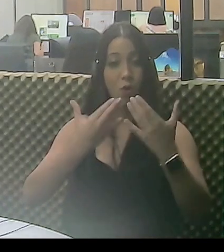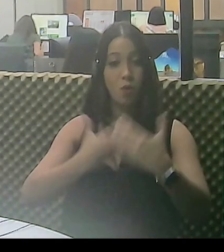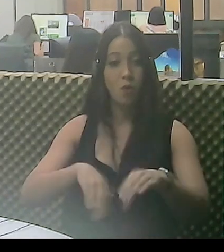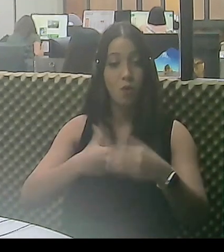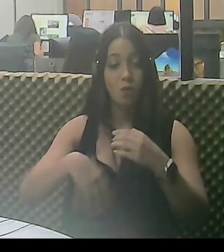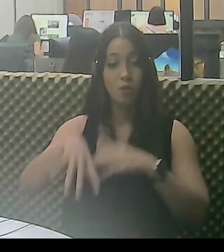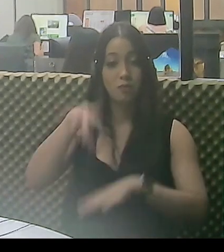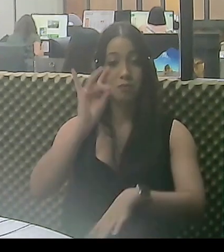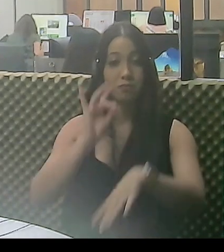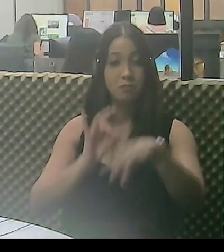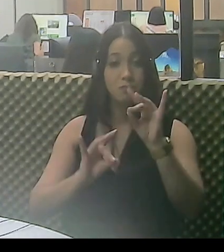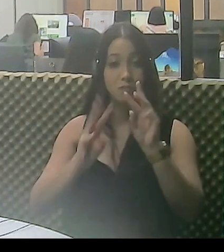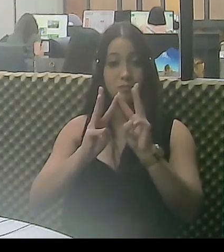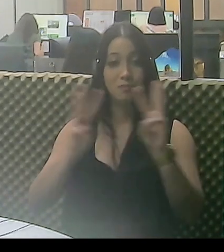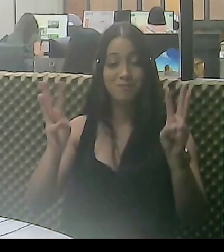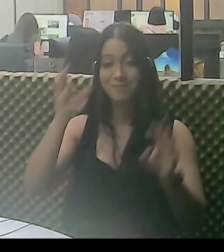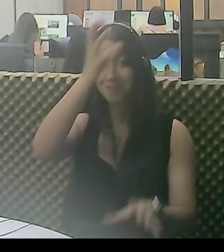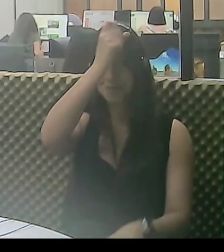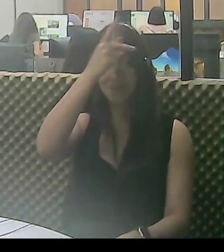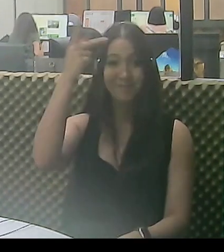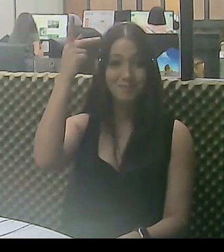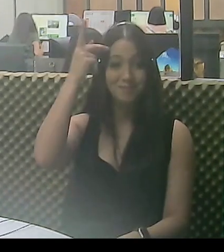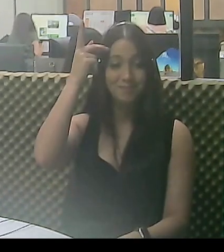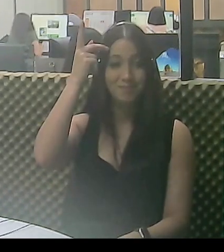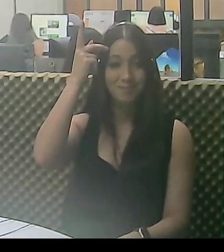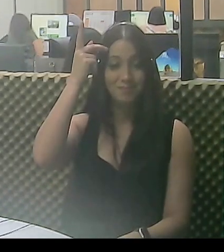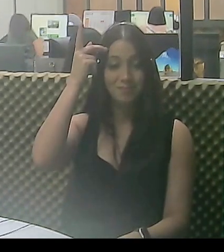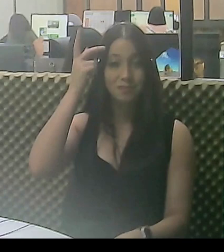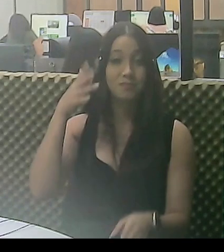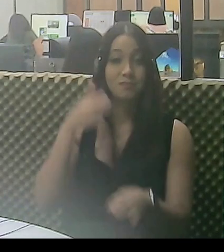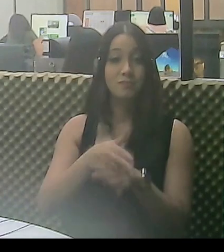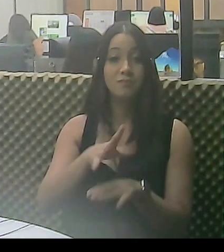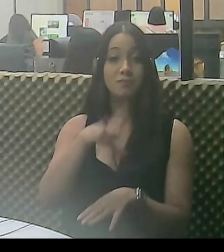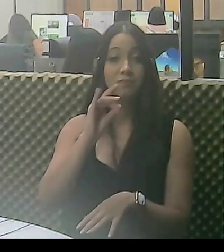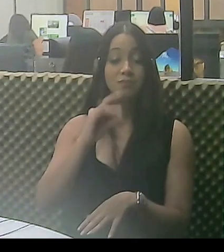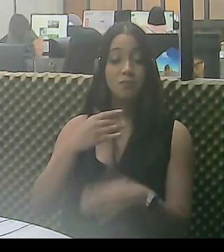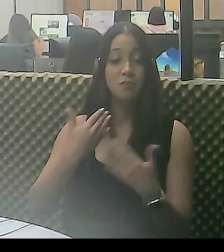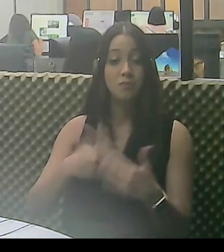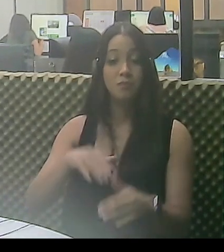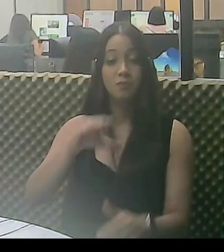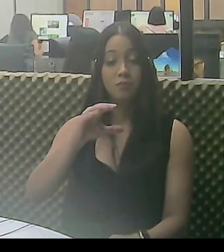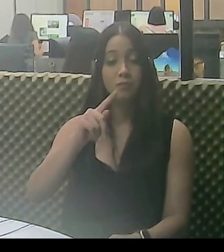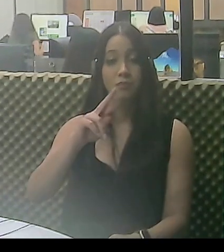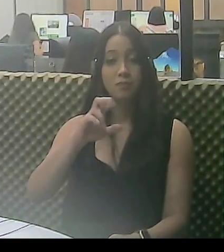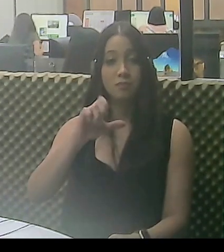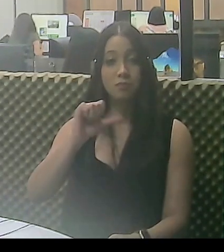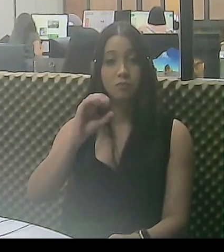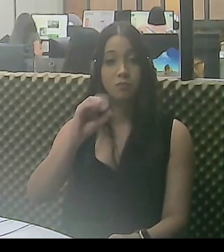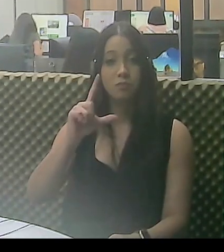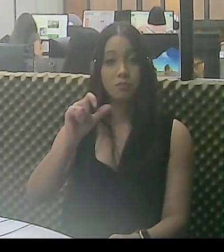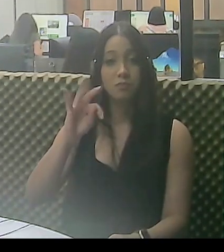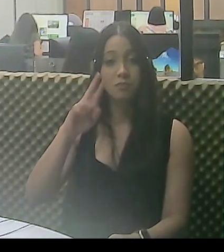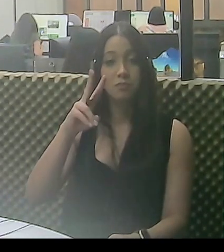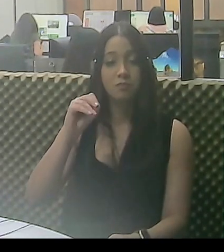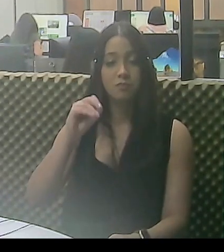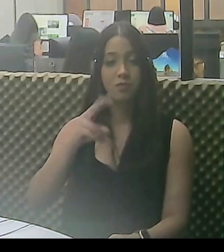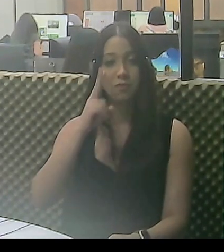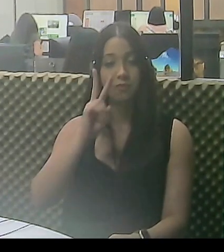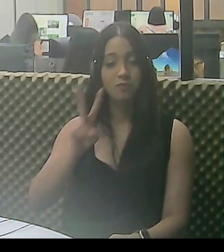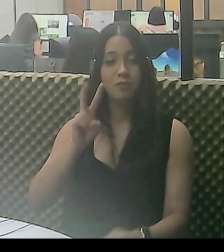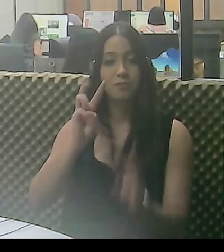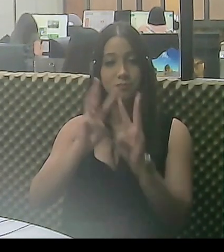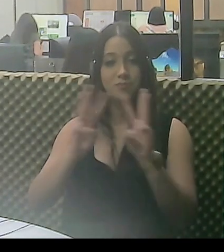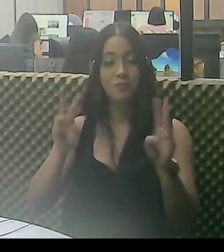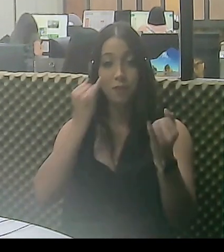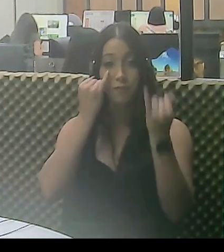Concursos e Seleções do portal da Prefeitura, acessando a opção Processos Seletivos. Você confere no nosso portal